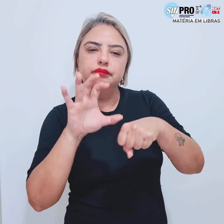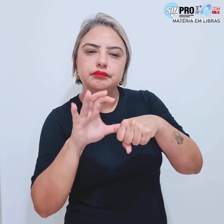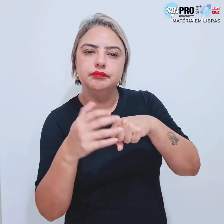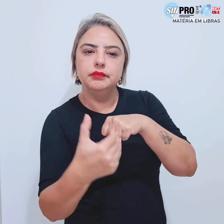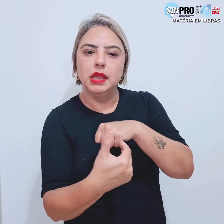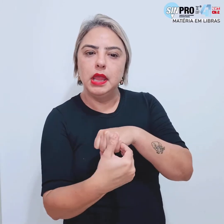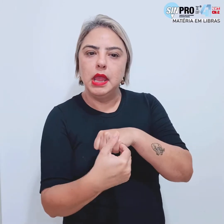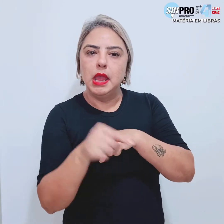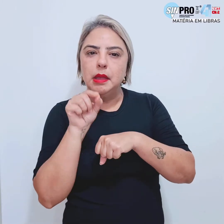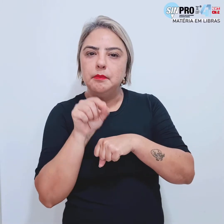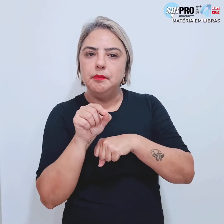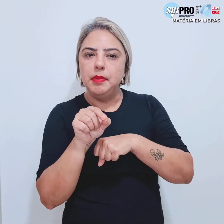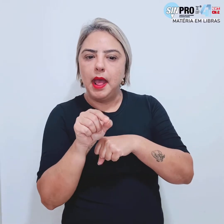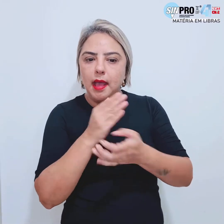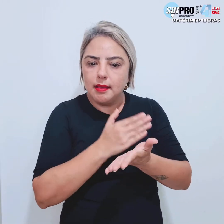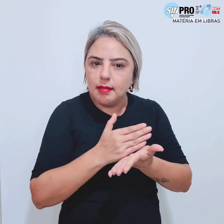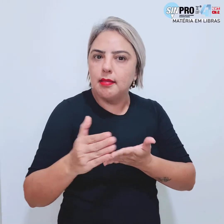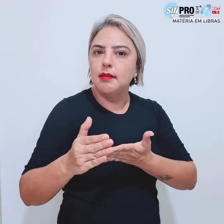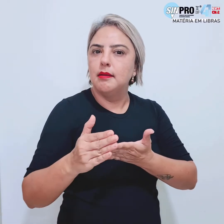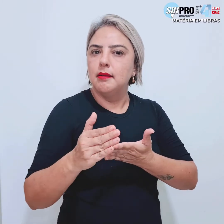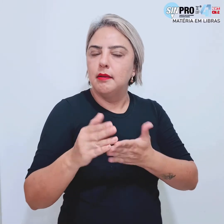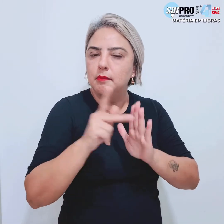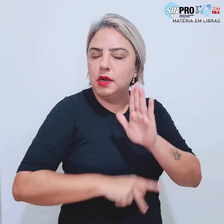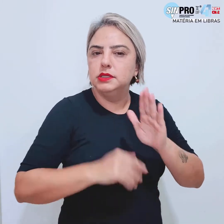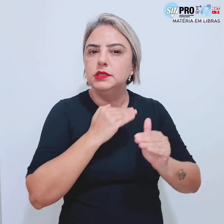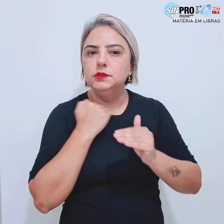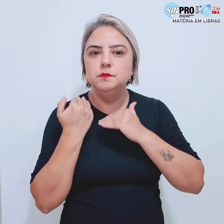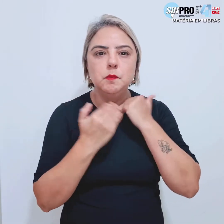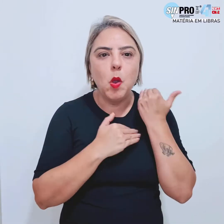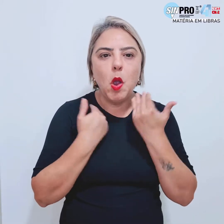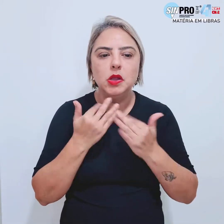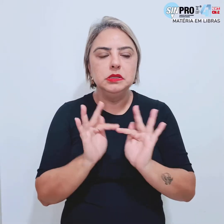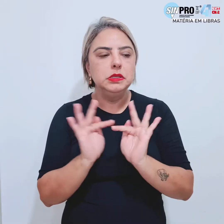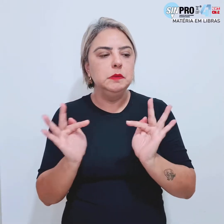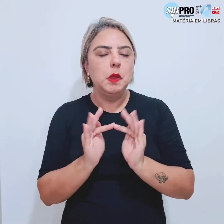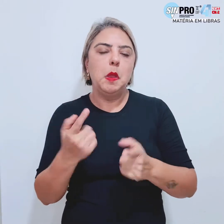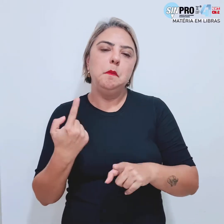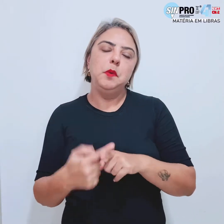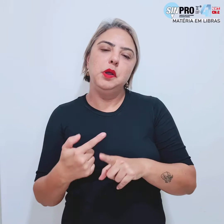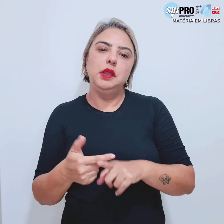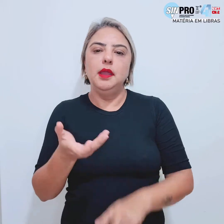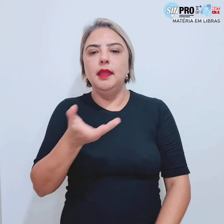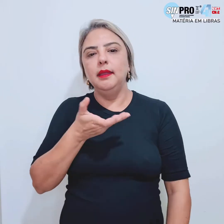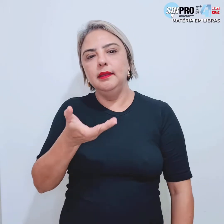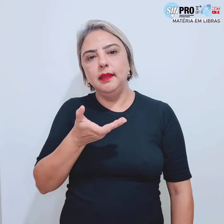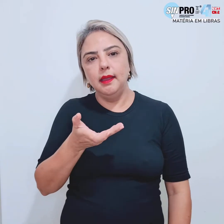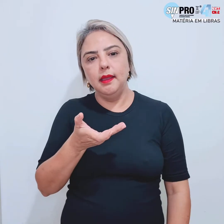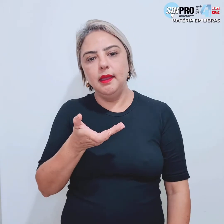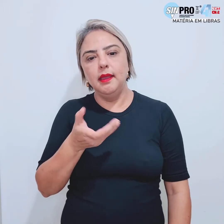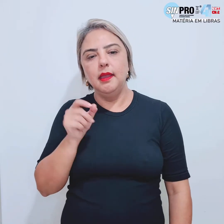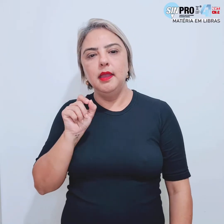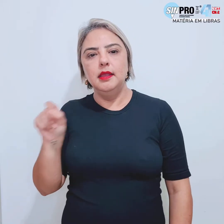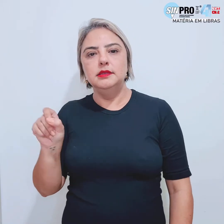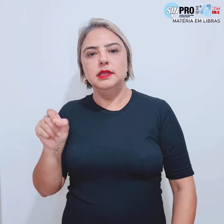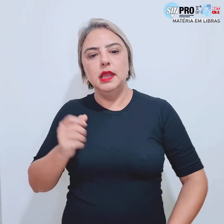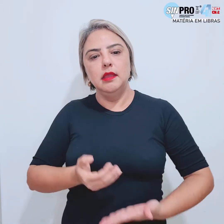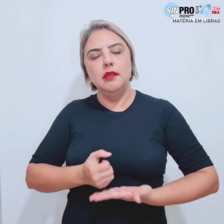pôr o extermínio em curso, simplesmente porque atua no Estado para servir